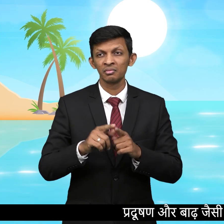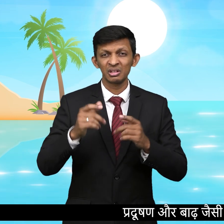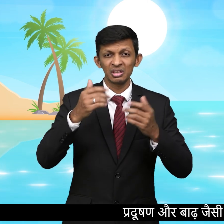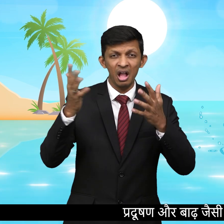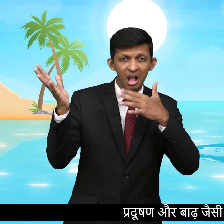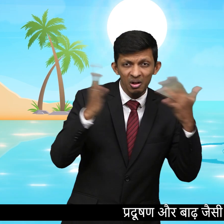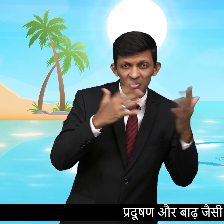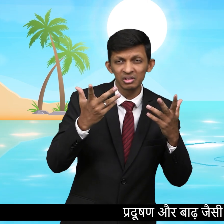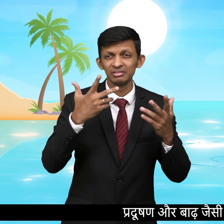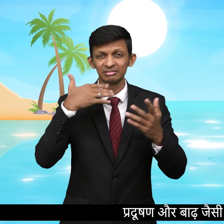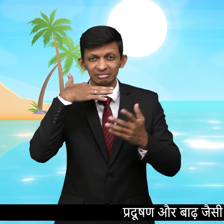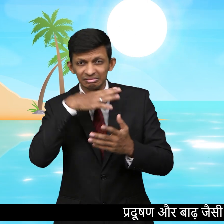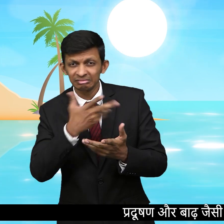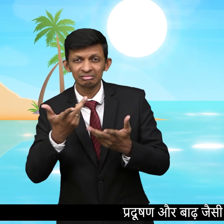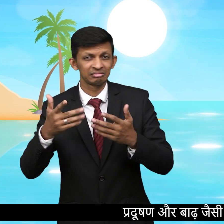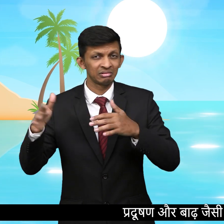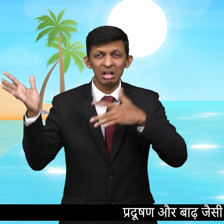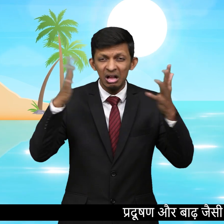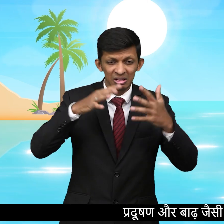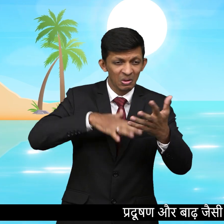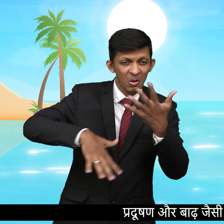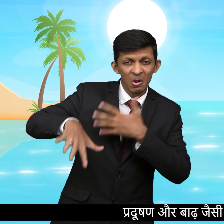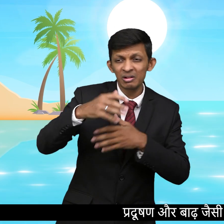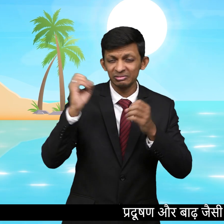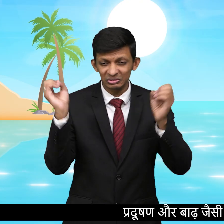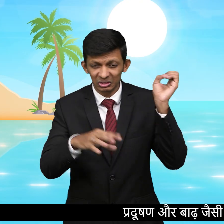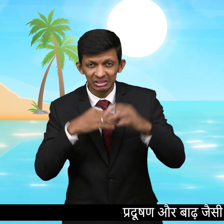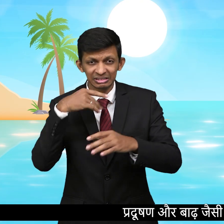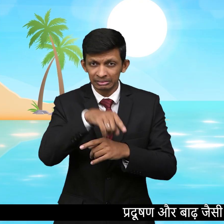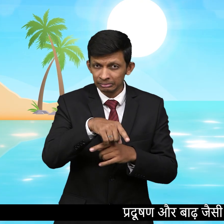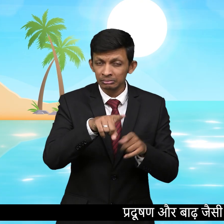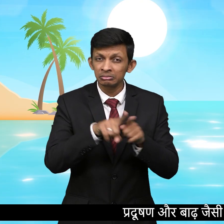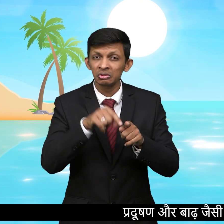प्रदूषण और बाढ़ जैसी समस्याओं को समझ पाओगे।